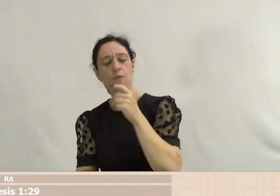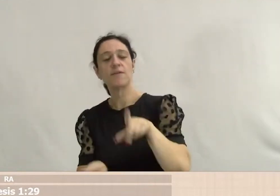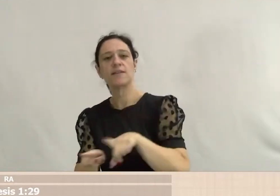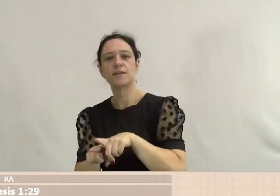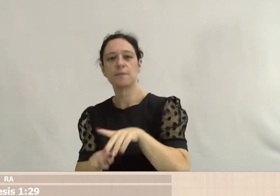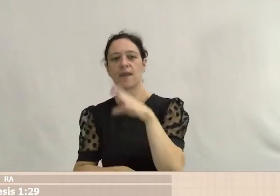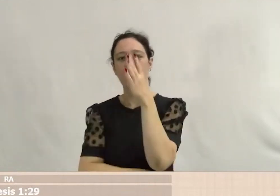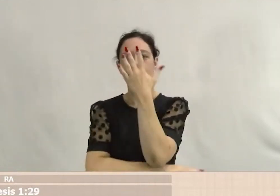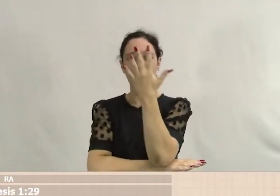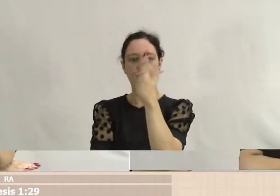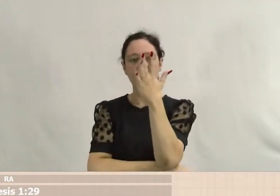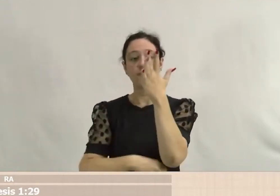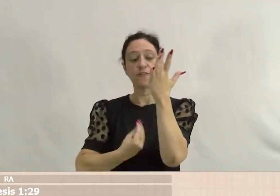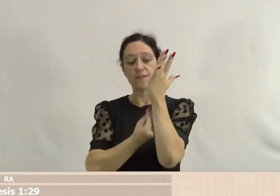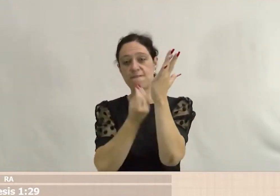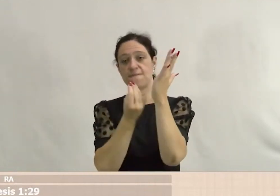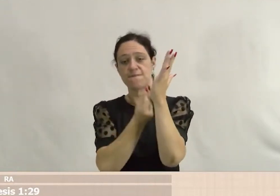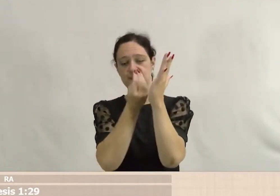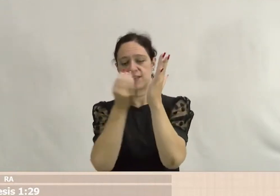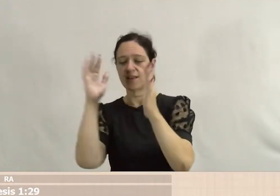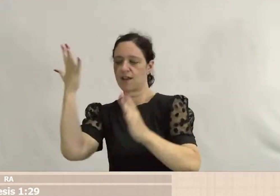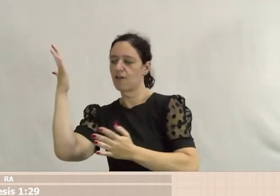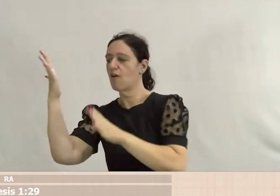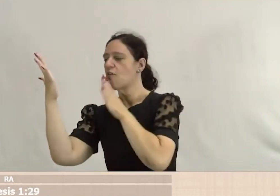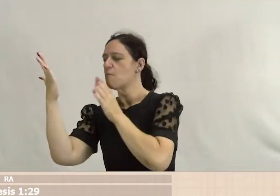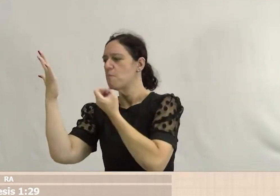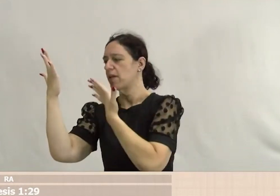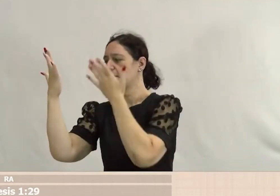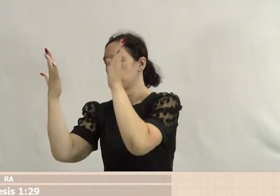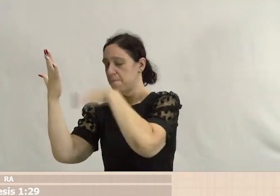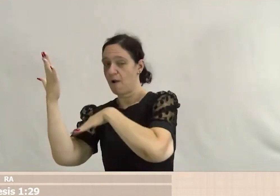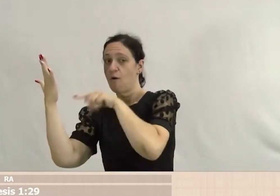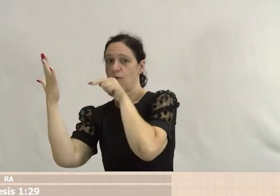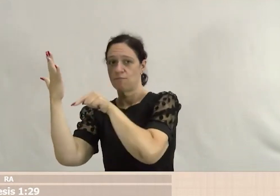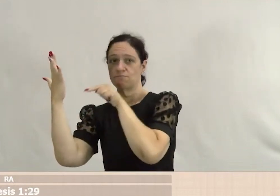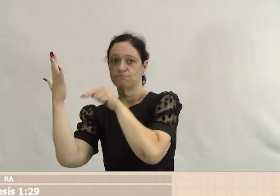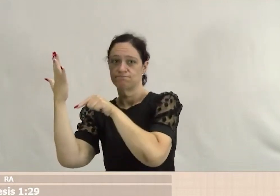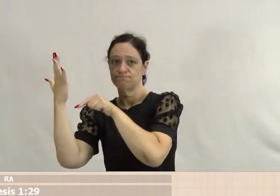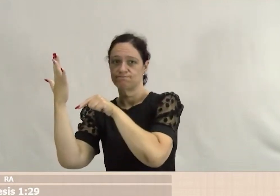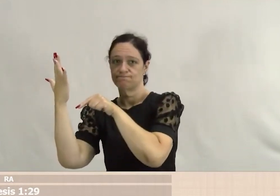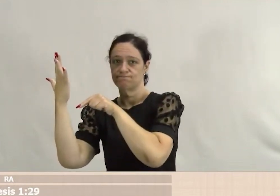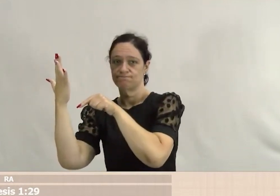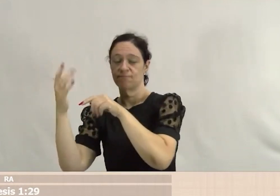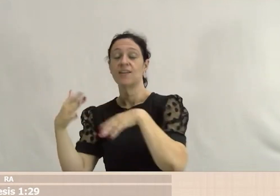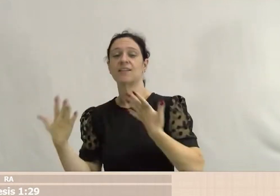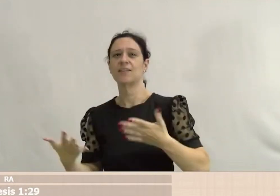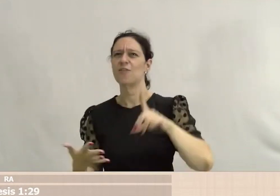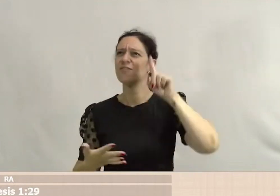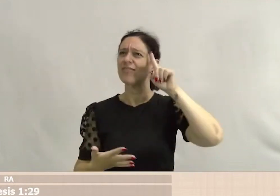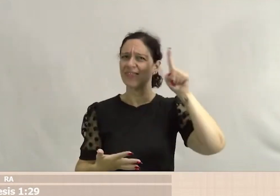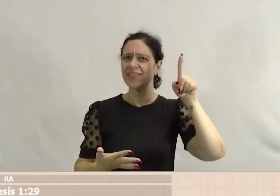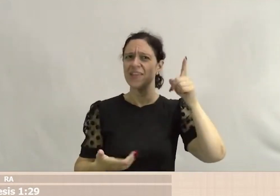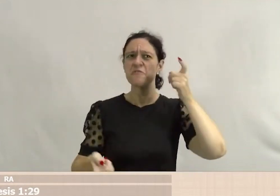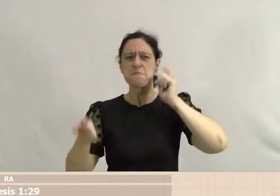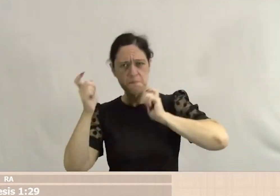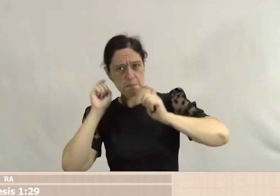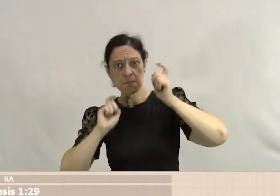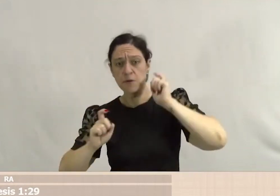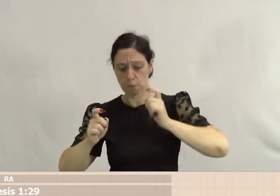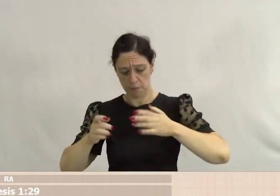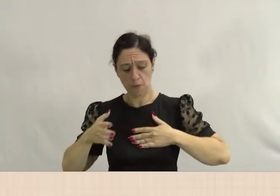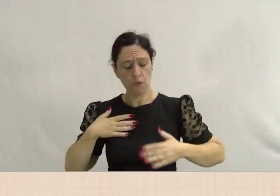da vida no meio do jardim, e a árvore do conhecimento do bem e do mal. Deus se preocupa com o seu